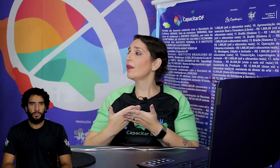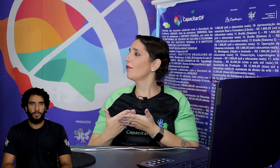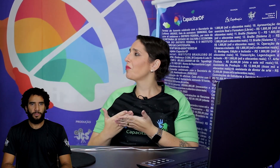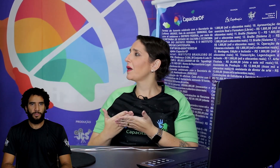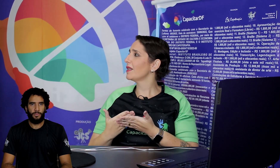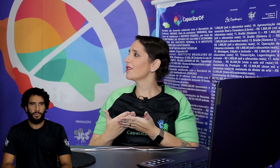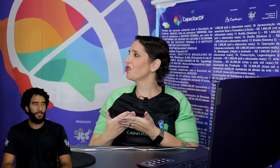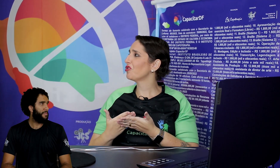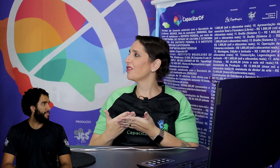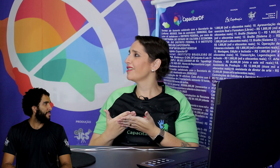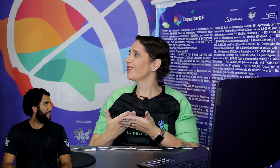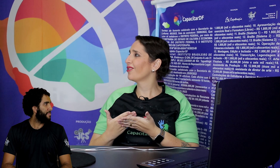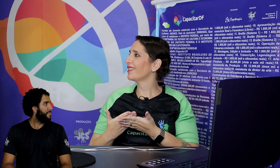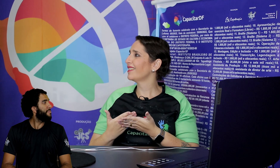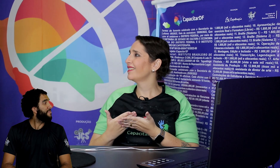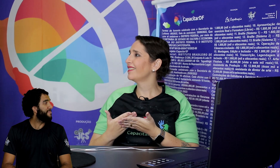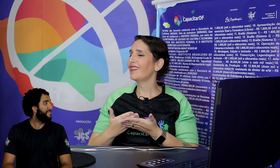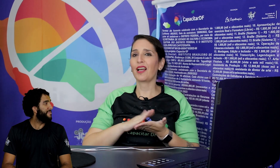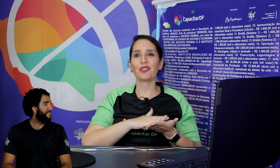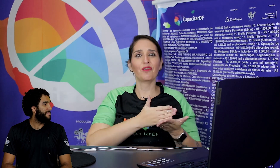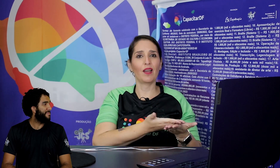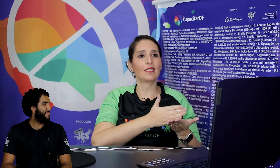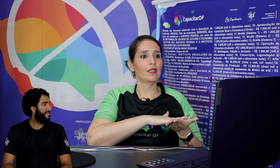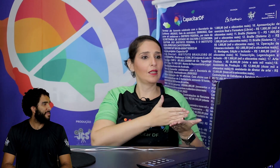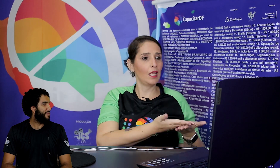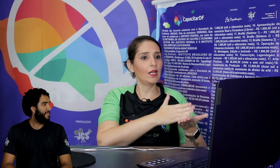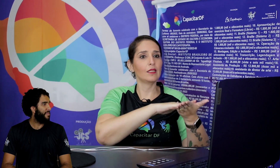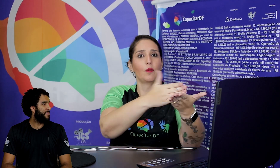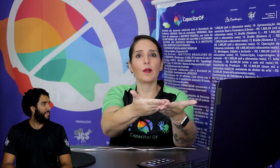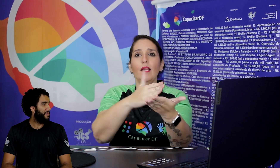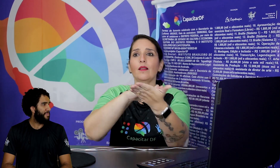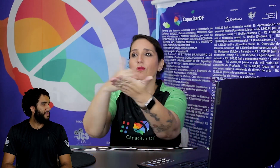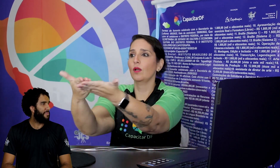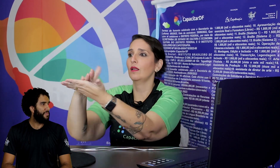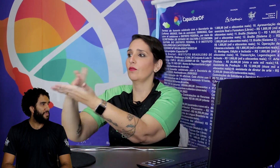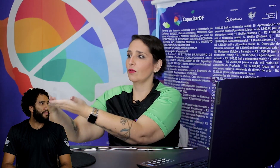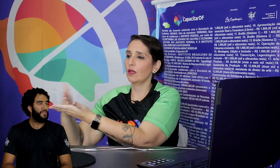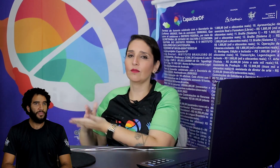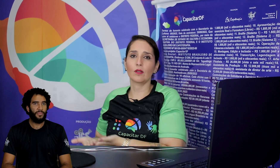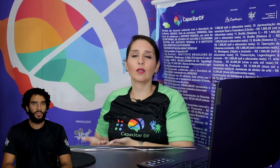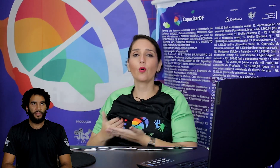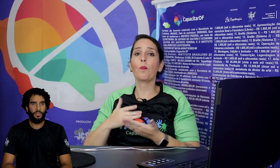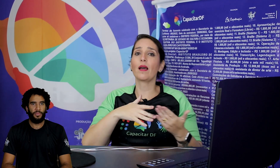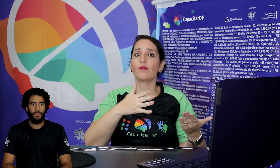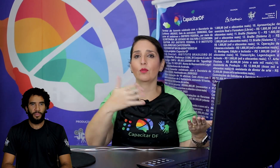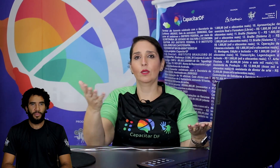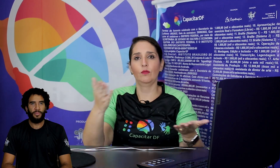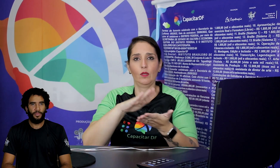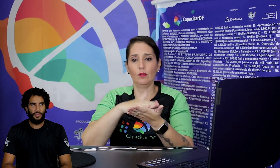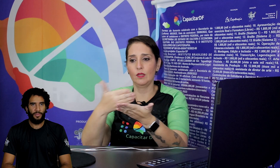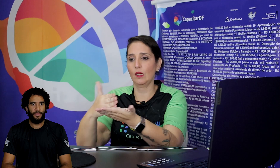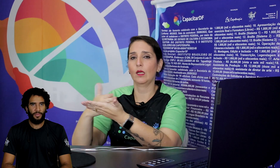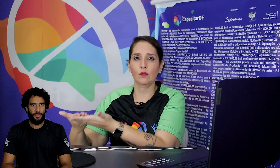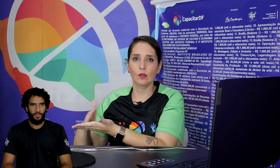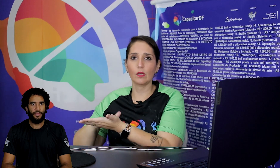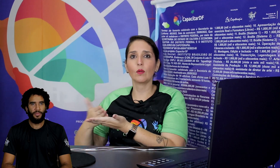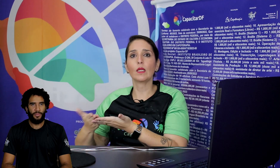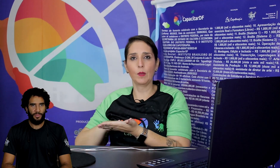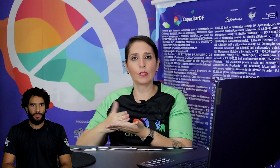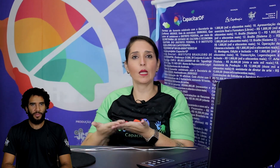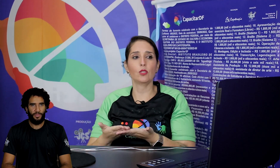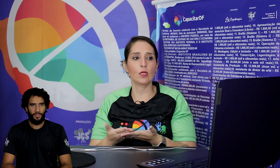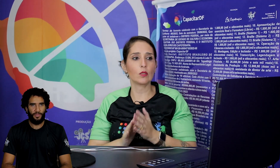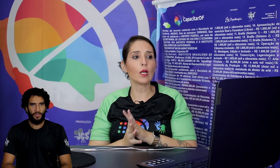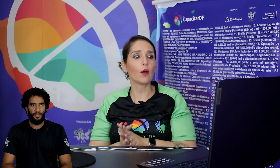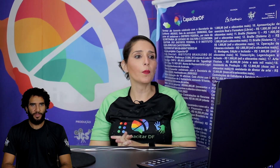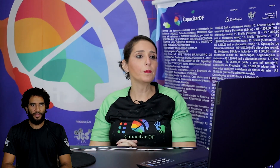Por incrível que pareça, a gente direciona. A gente faz, ele interpreta, fulano, fulano, fulano, ou para fulano, fulano, ciclano. Então,